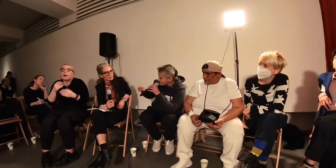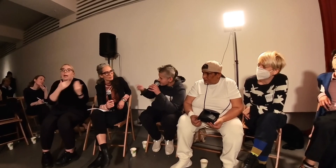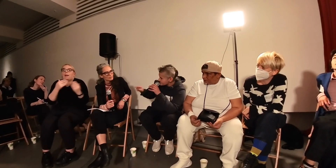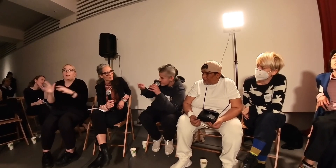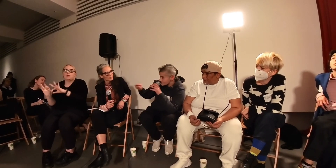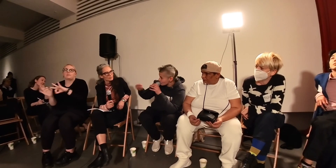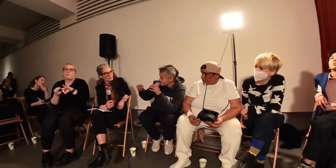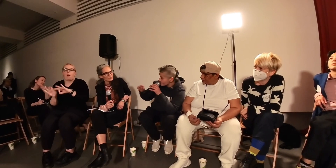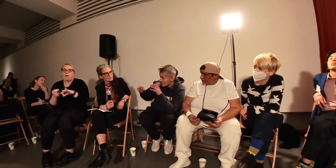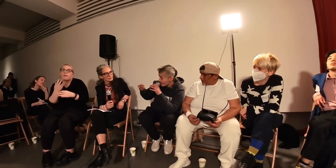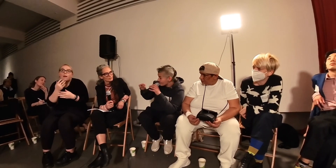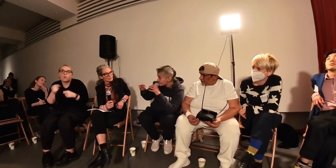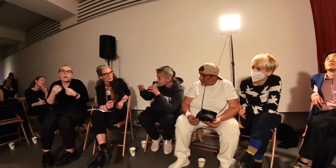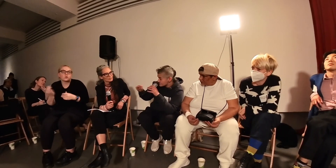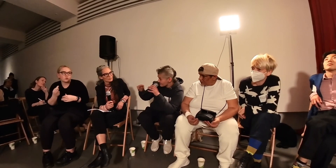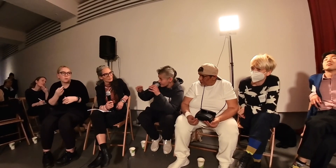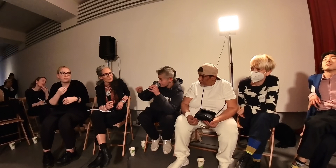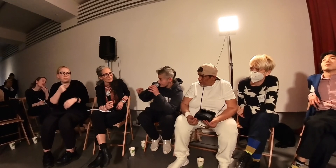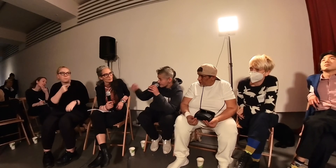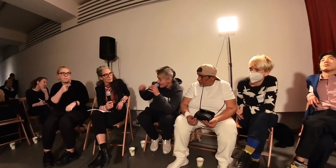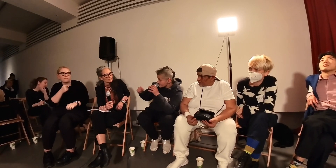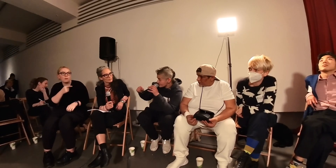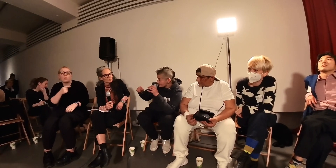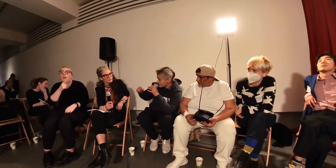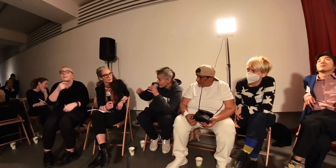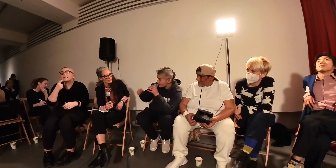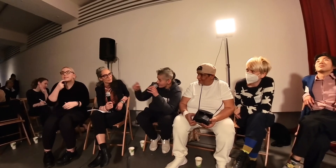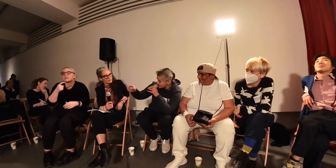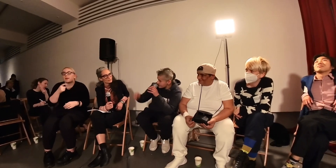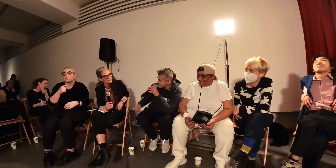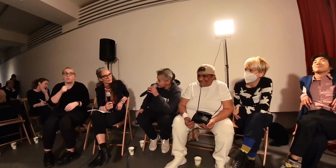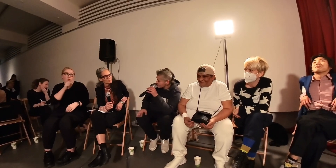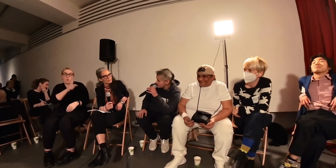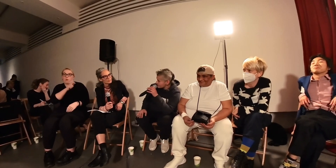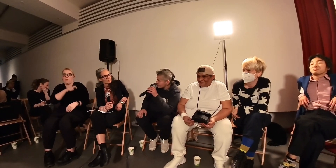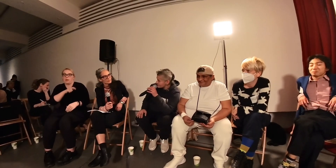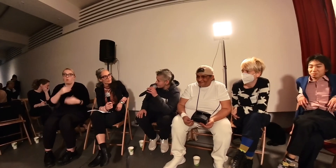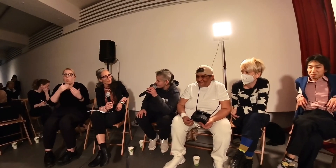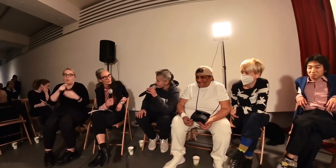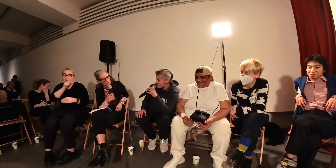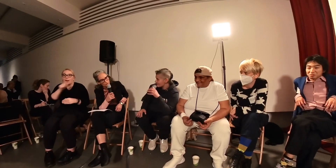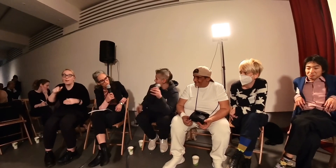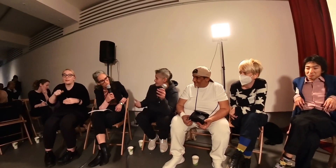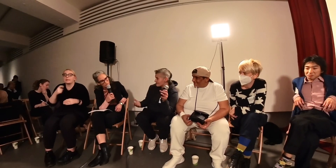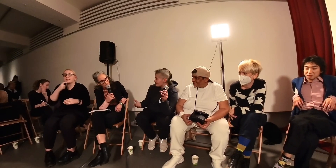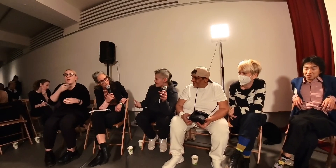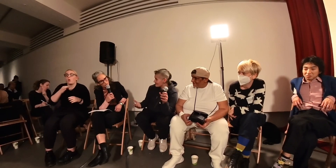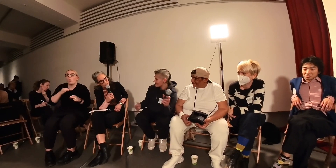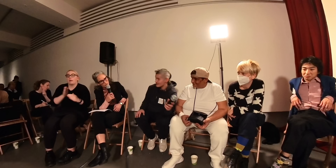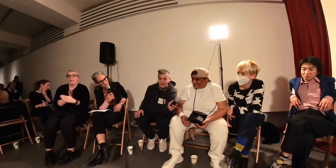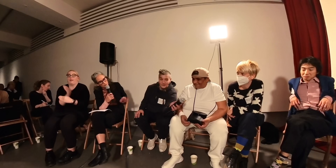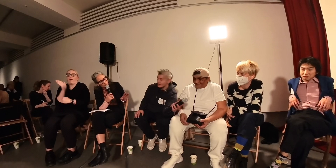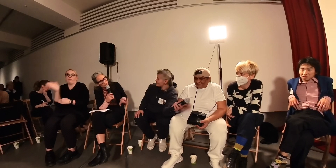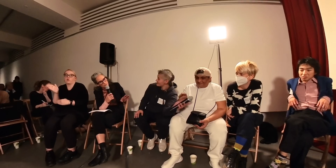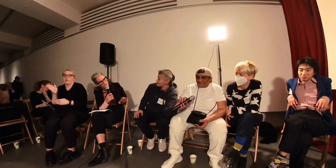udělat pro to, aby byste třeba navštívili nás, anebo naději? Jo, to tam právě